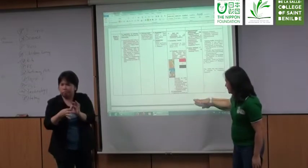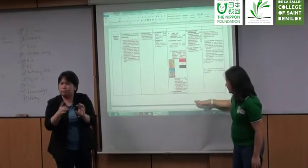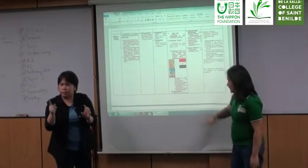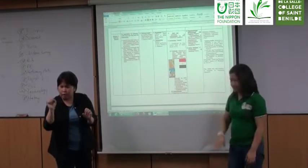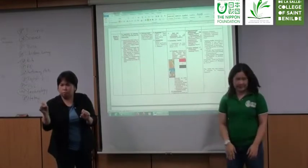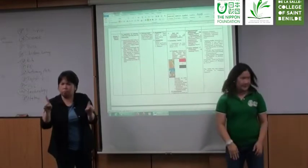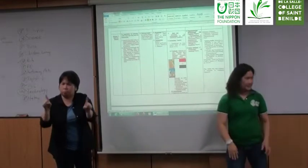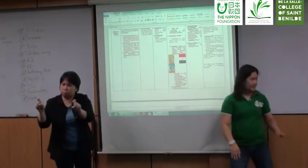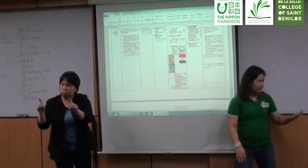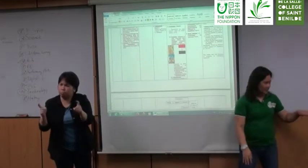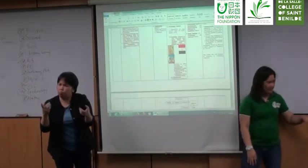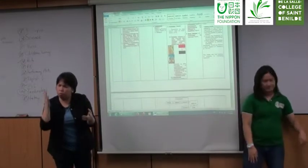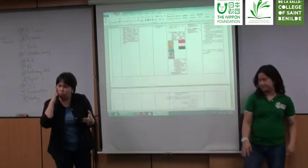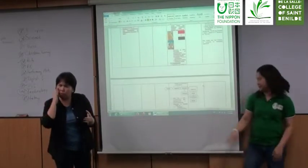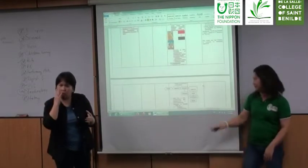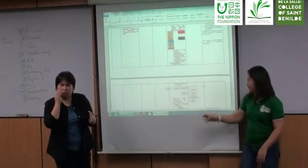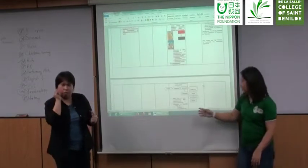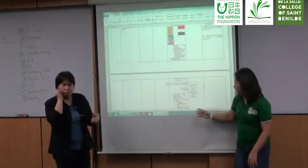Okay?